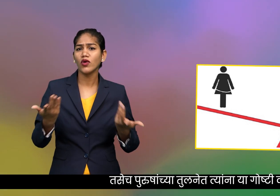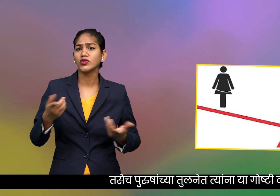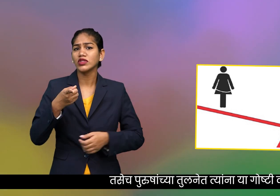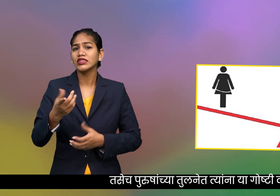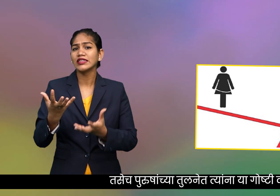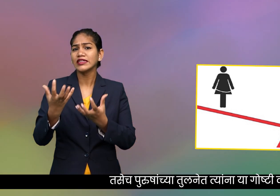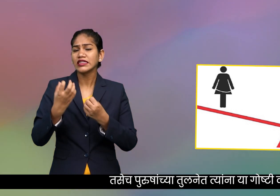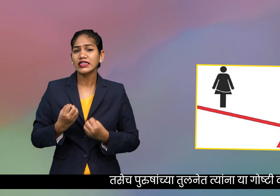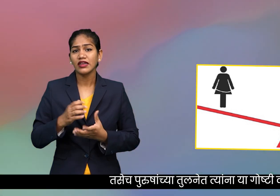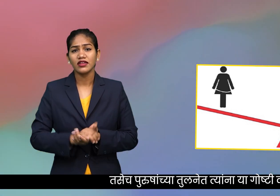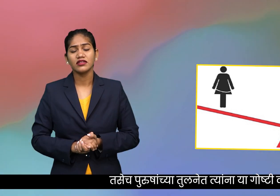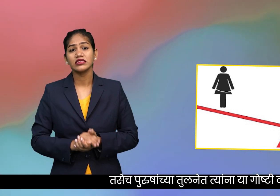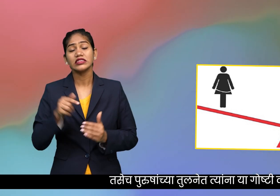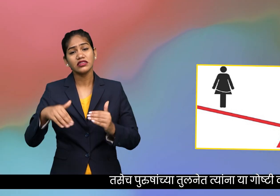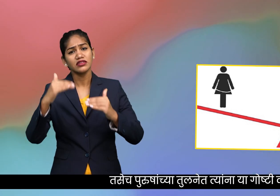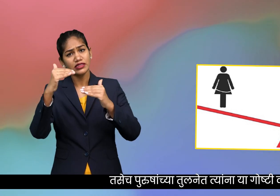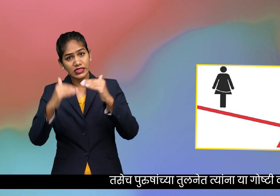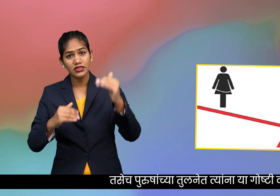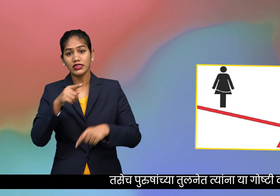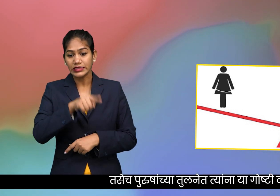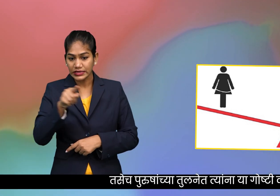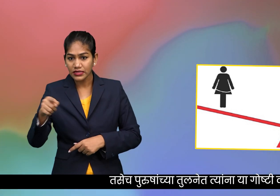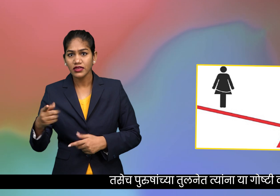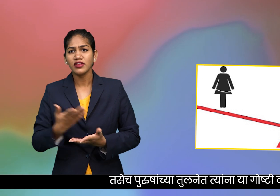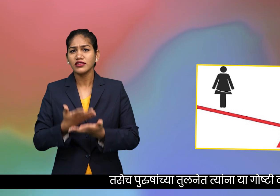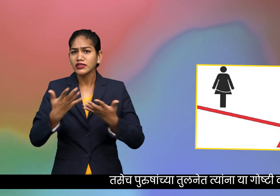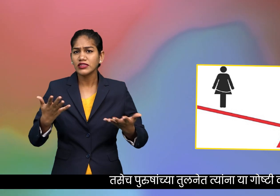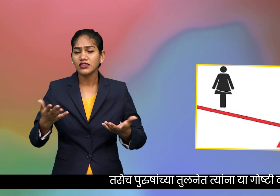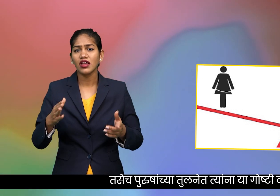तसेच पुरुषांच्या तुलनेत त्यांना त्या गोष्टी कमी मिळतात.